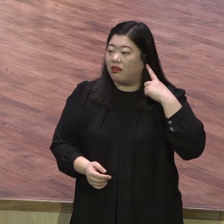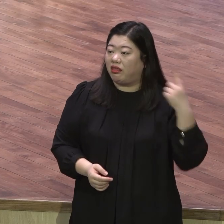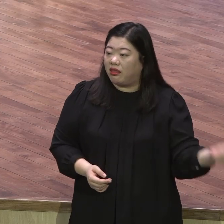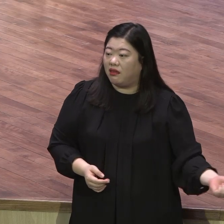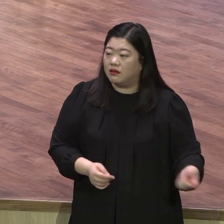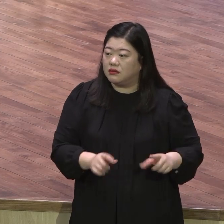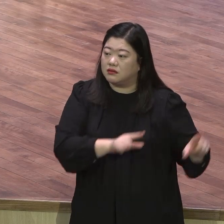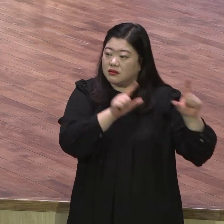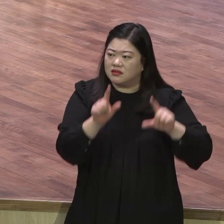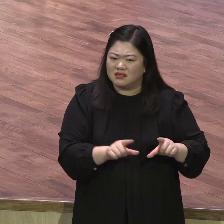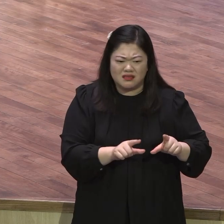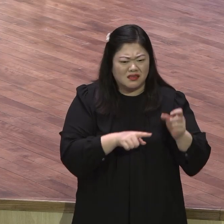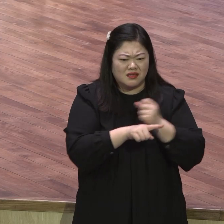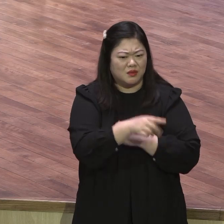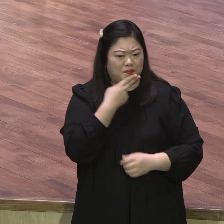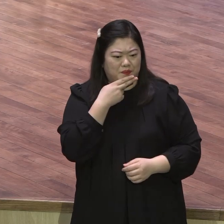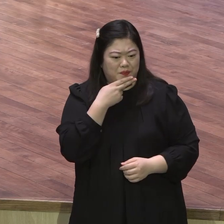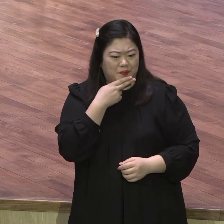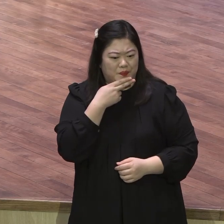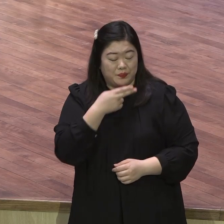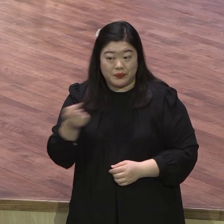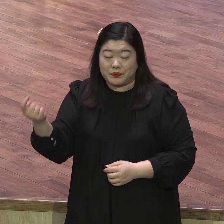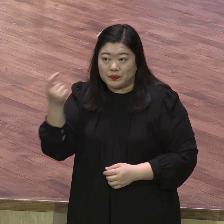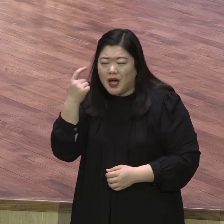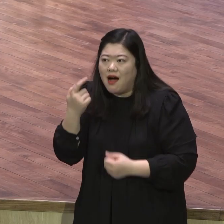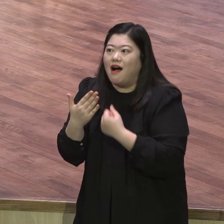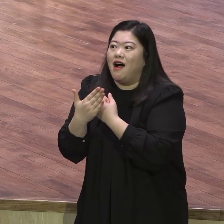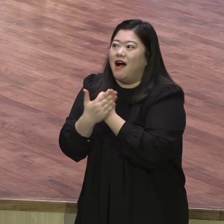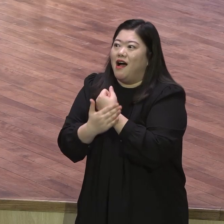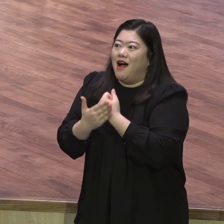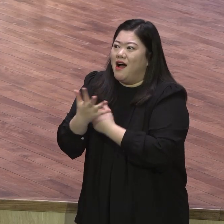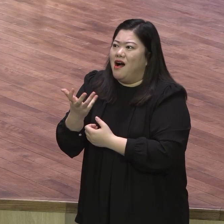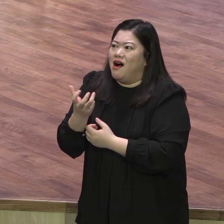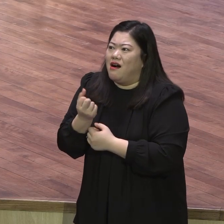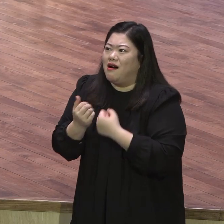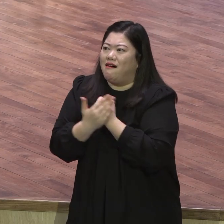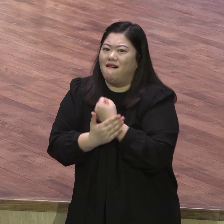말씀 잡고 사는 사람 참 보기 힘듭니다.